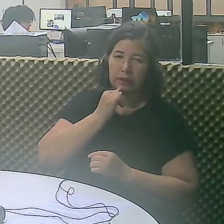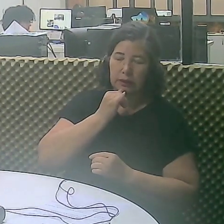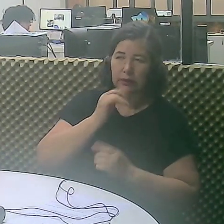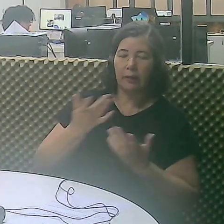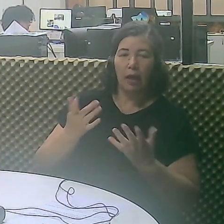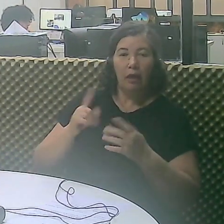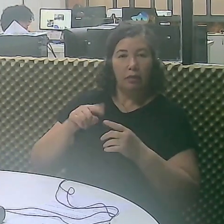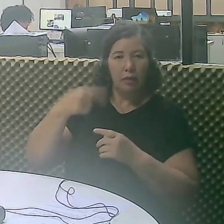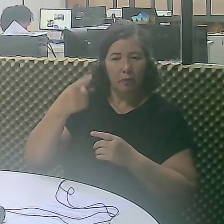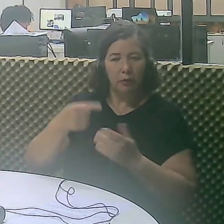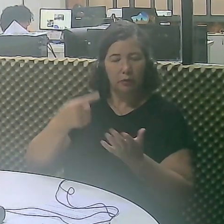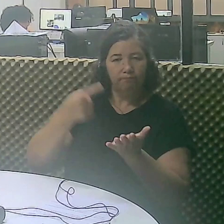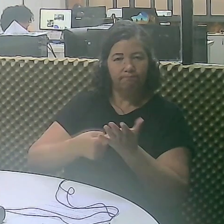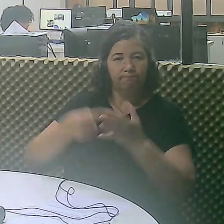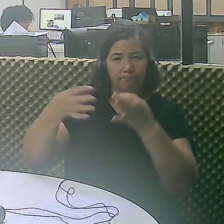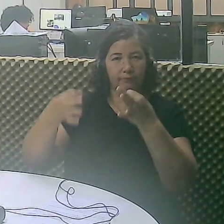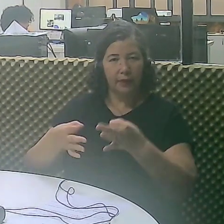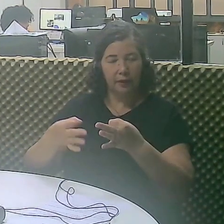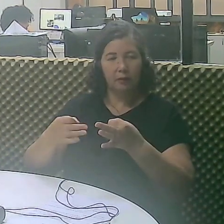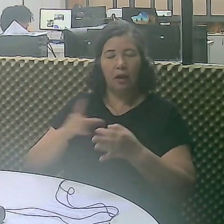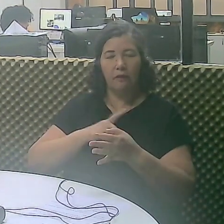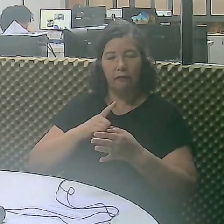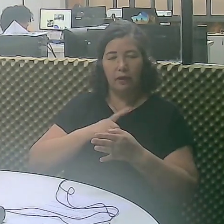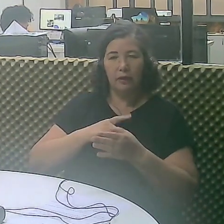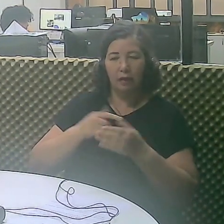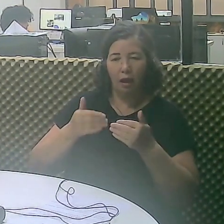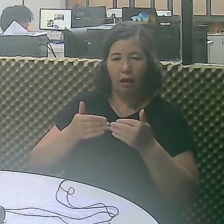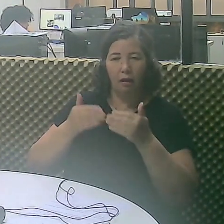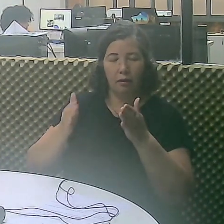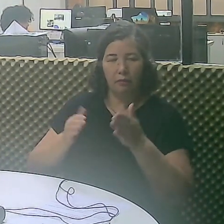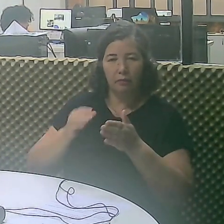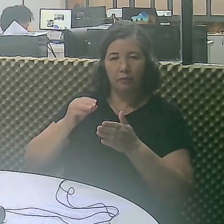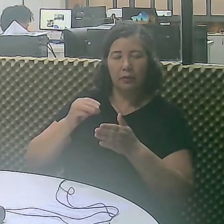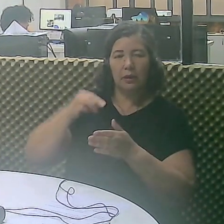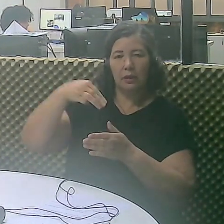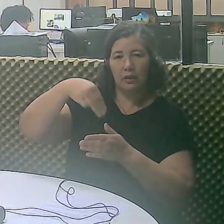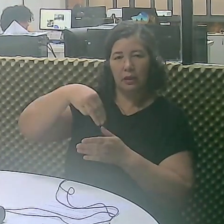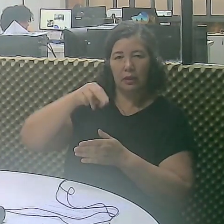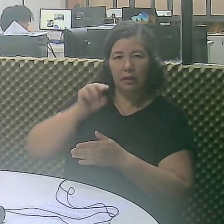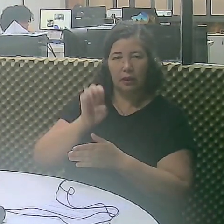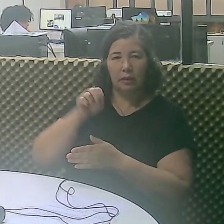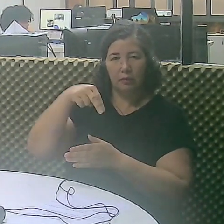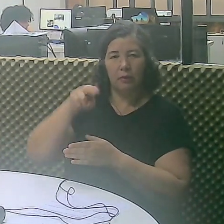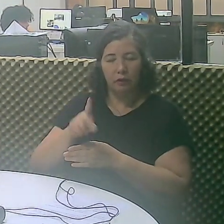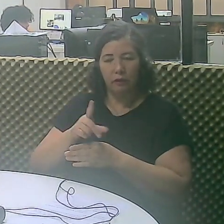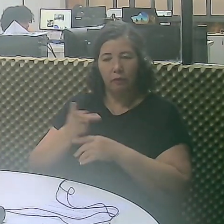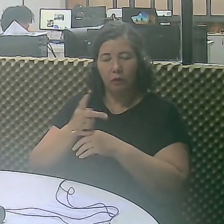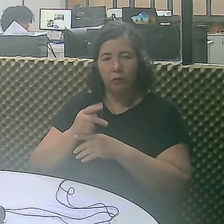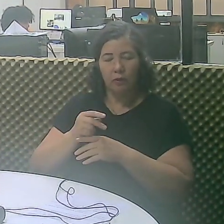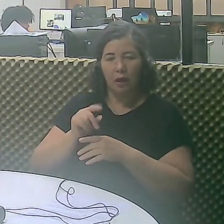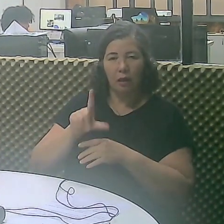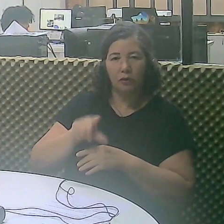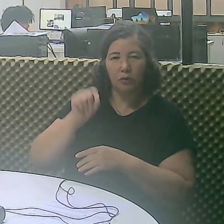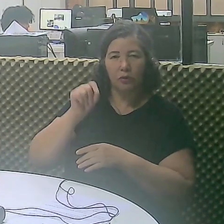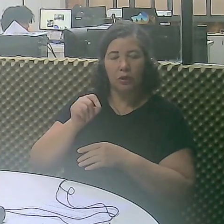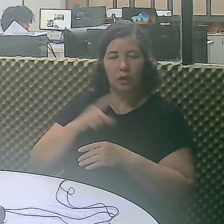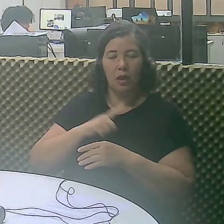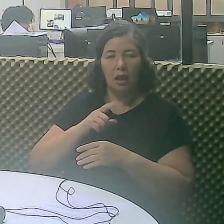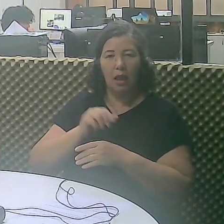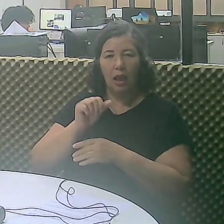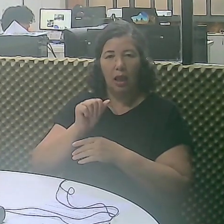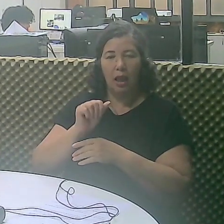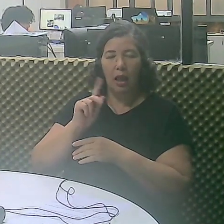as devidas confirmações, o menu de serviço será liberado e o usuário deverá procurar pela opção Habitação para entrar